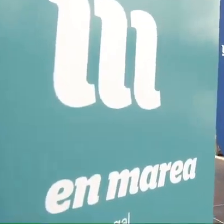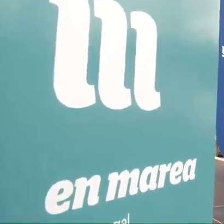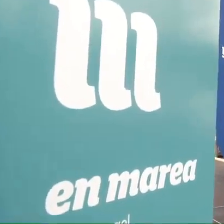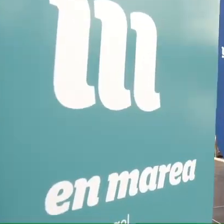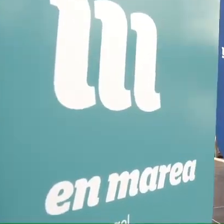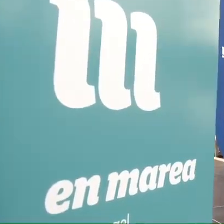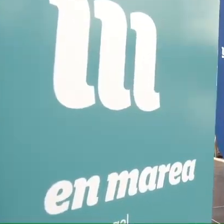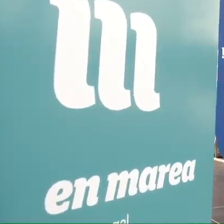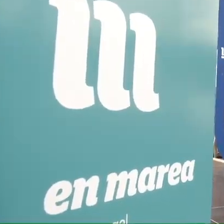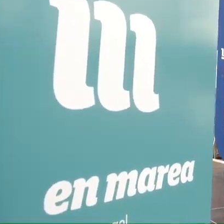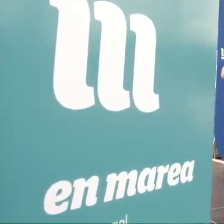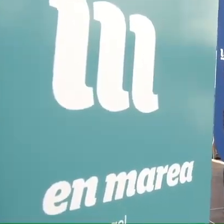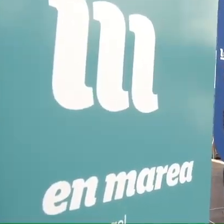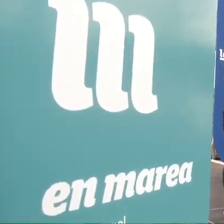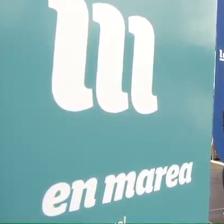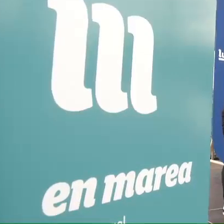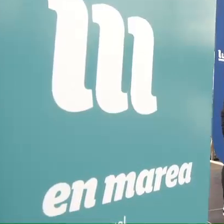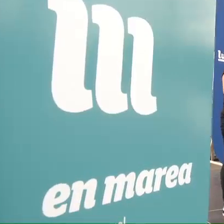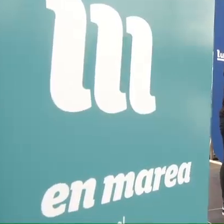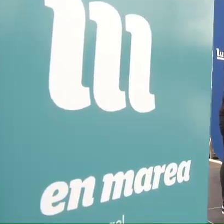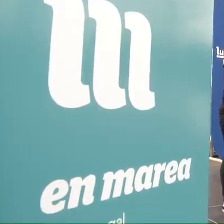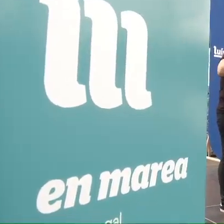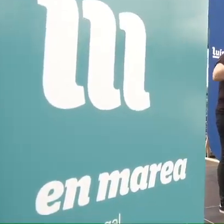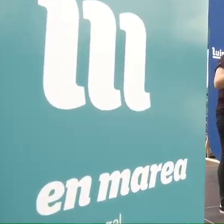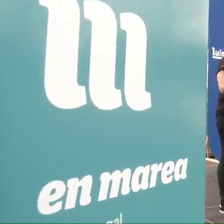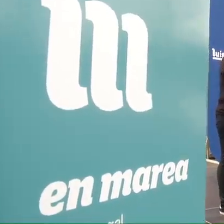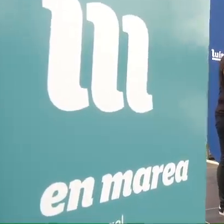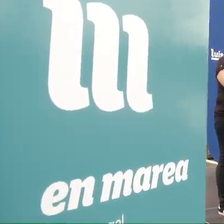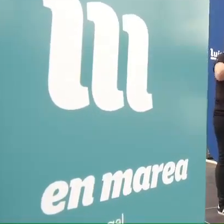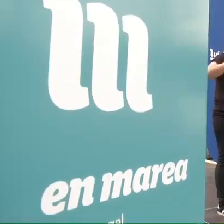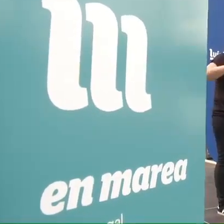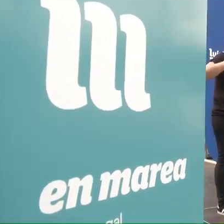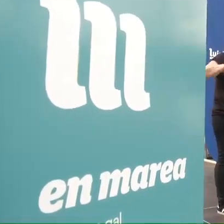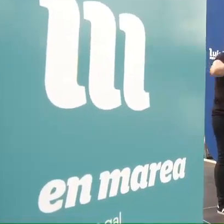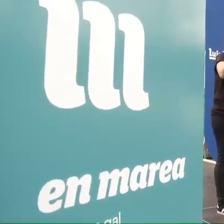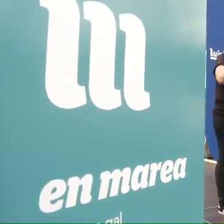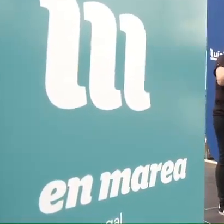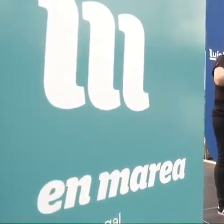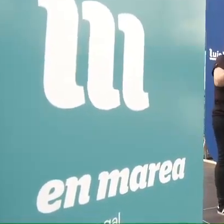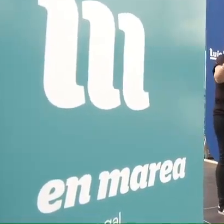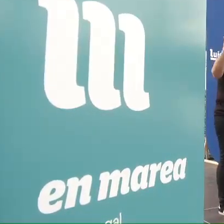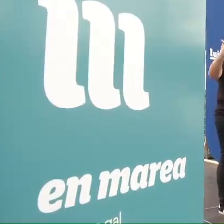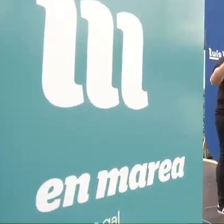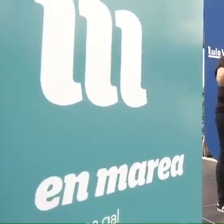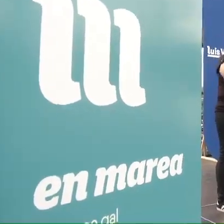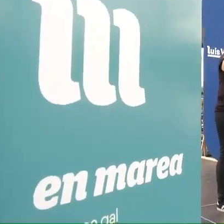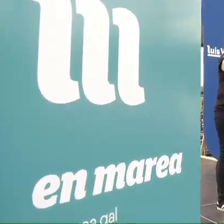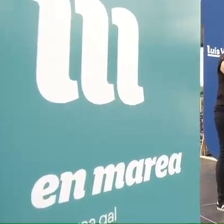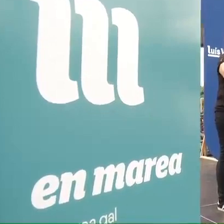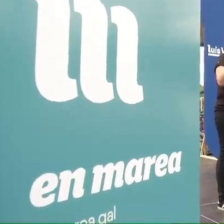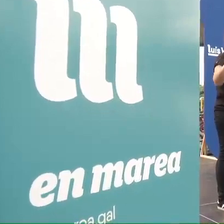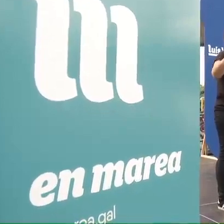aquela que opera permanentemente sobre as nosas vidas, aquela que nos quere desmovilizados, que nos quere aburridos, que nos quere